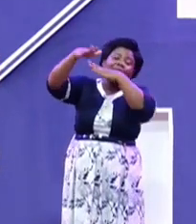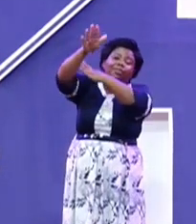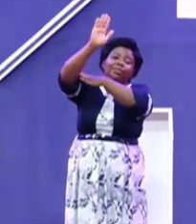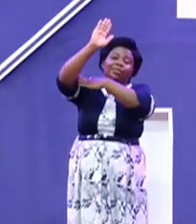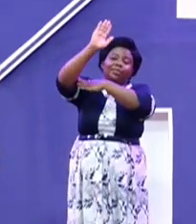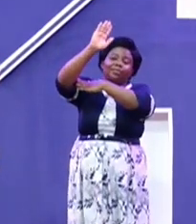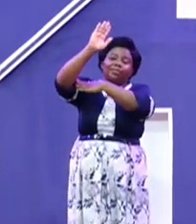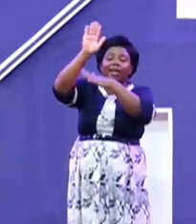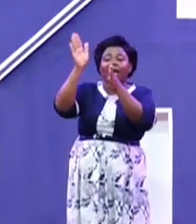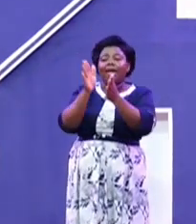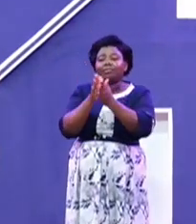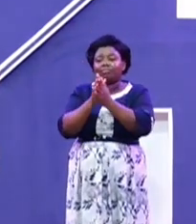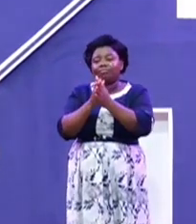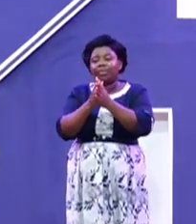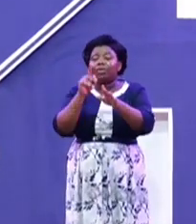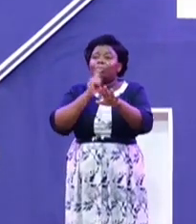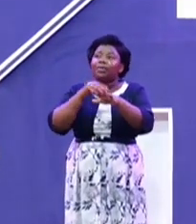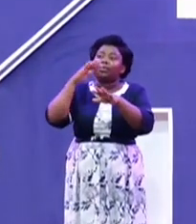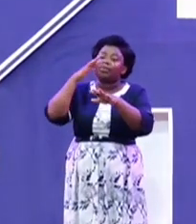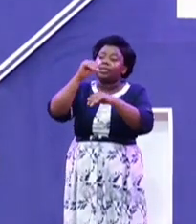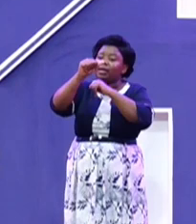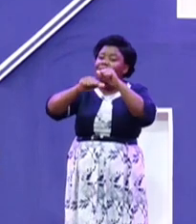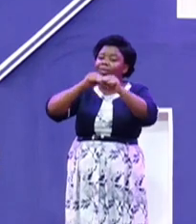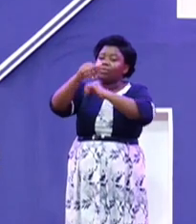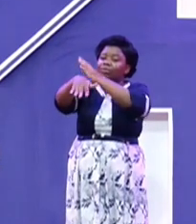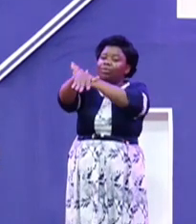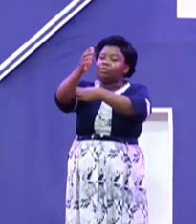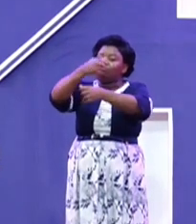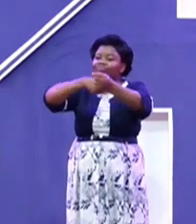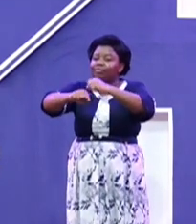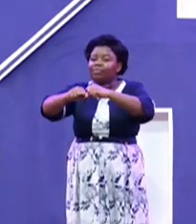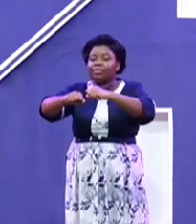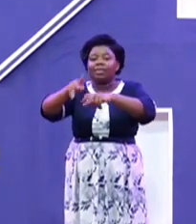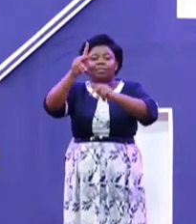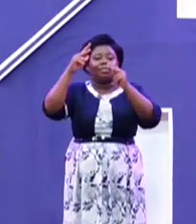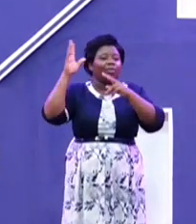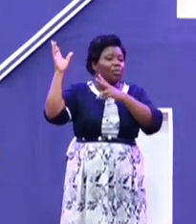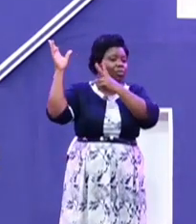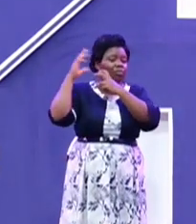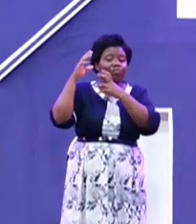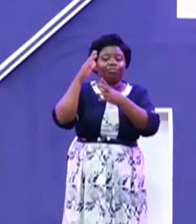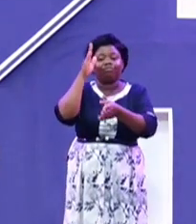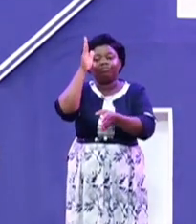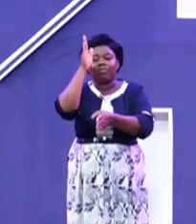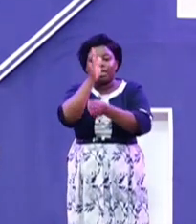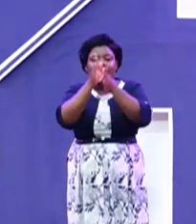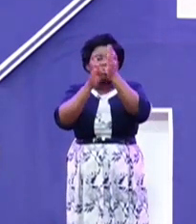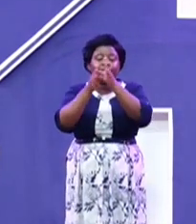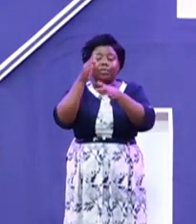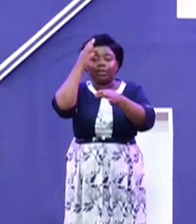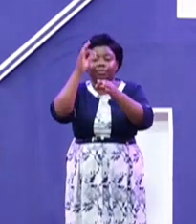Katonda, ate buli lw'oyogera ku Katonda kyakukoledde abawulira bazimbibwa ne bazibwamu